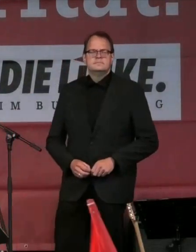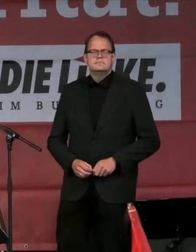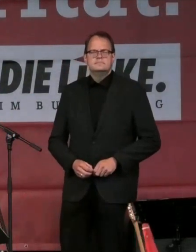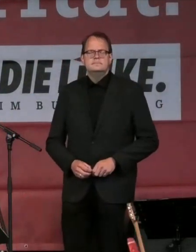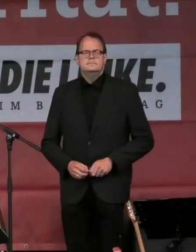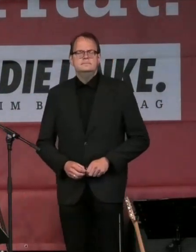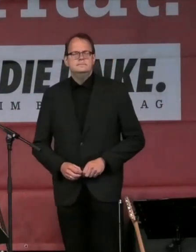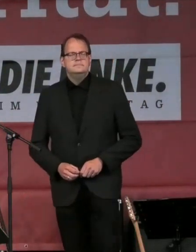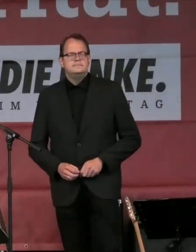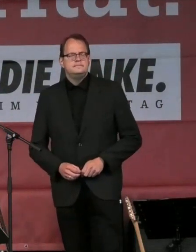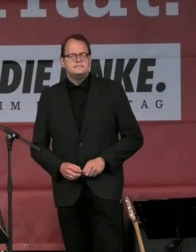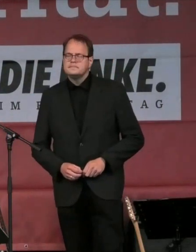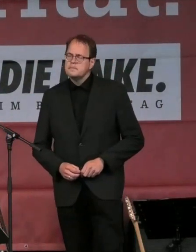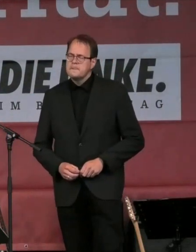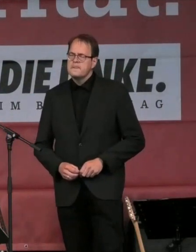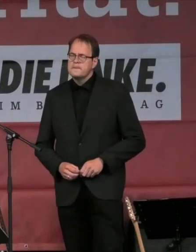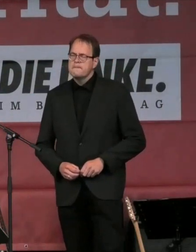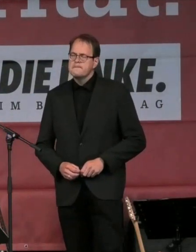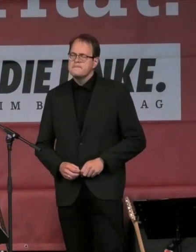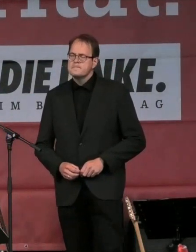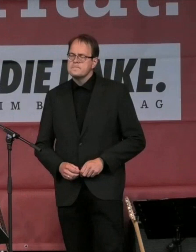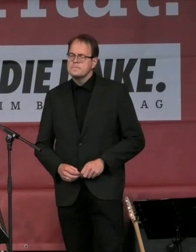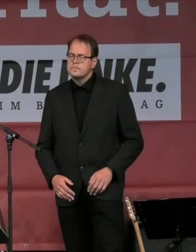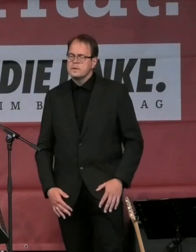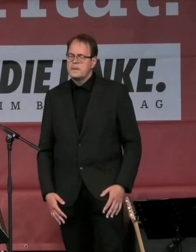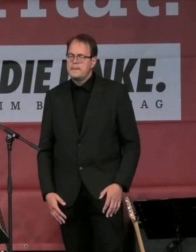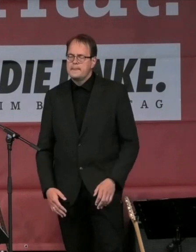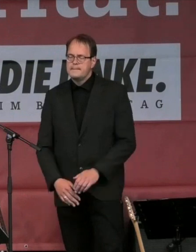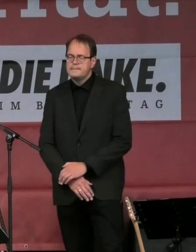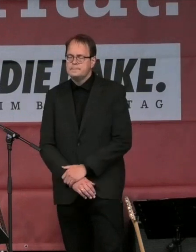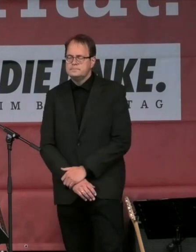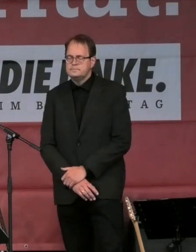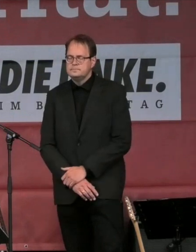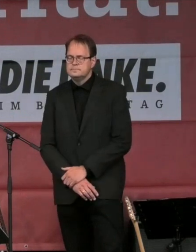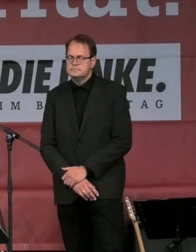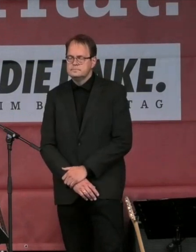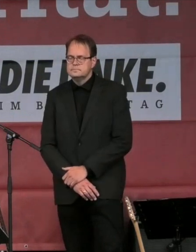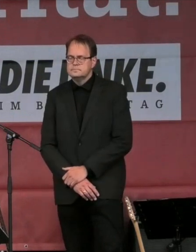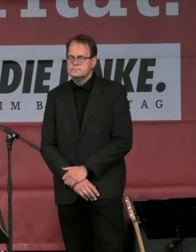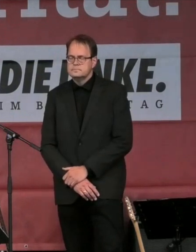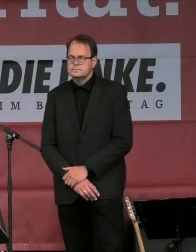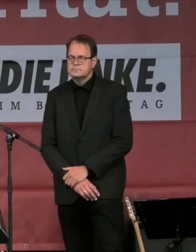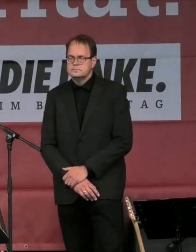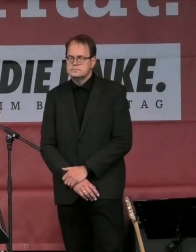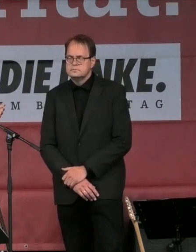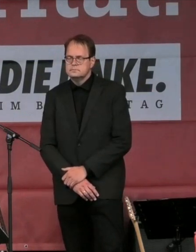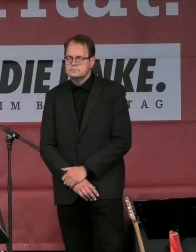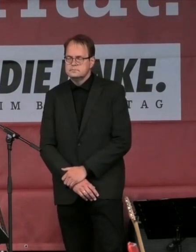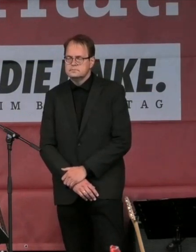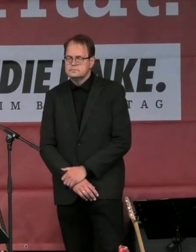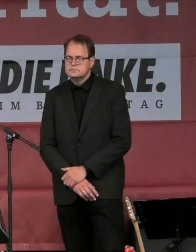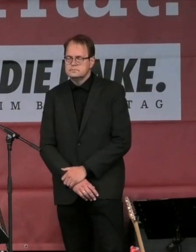sehr verantwortungsbewusst gehandelt hätten eine solche situation war zb 1983 da hat die